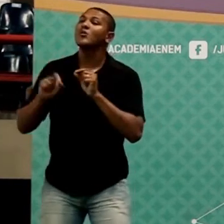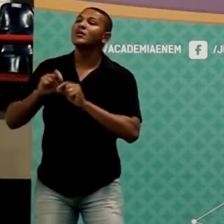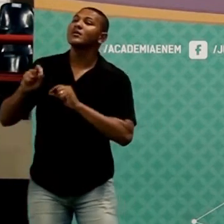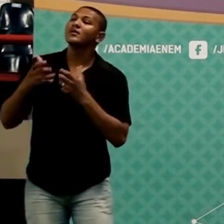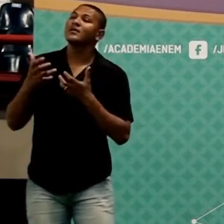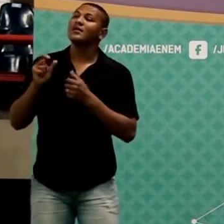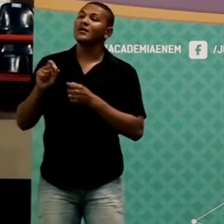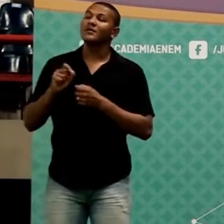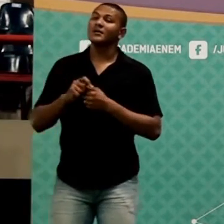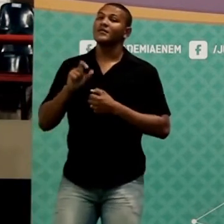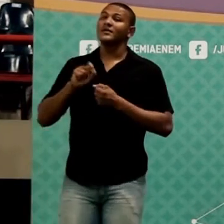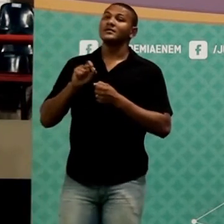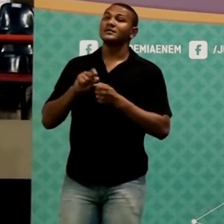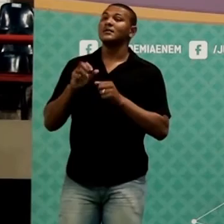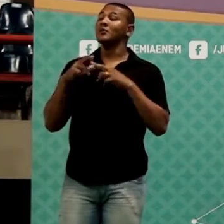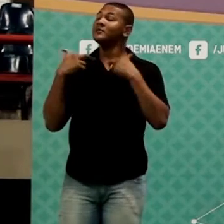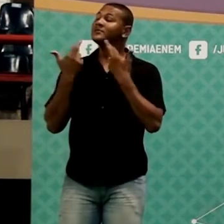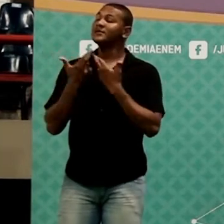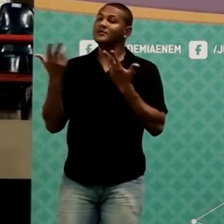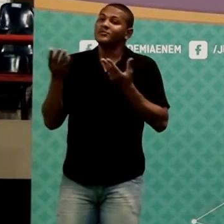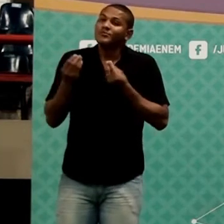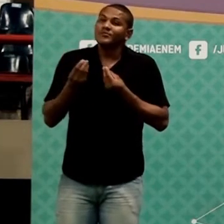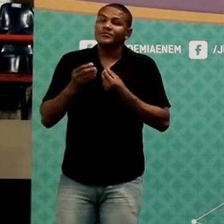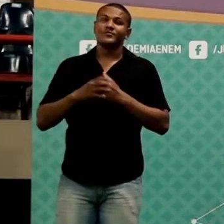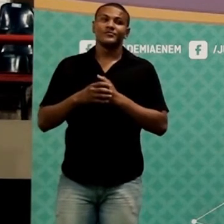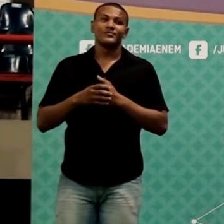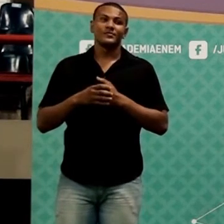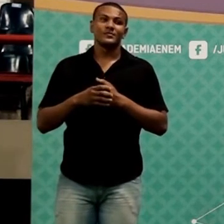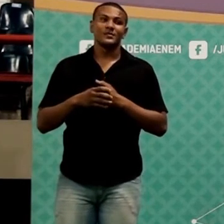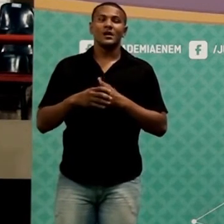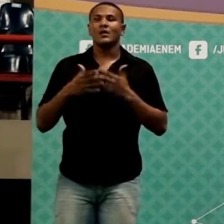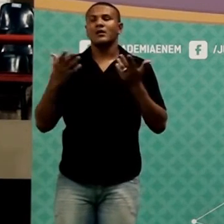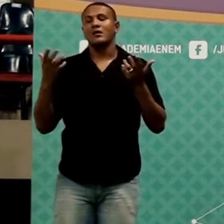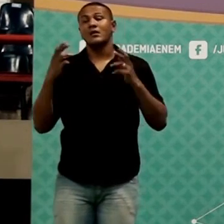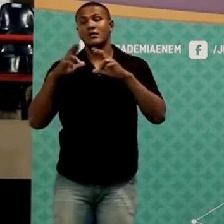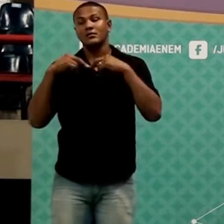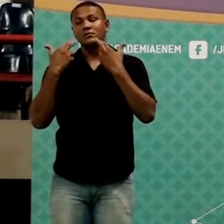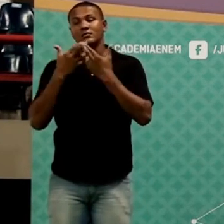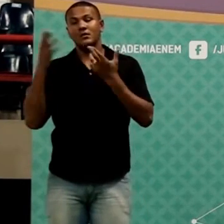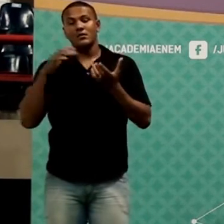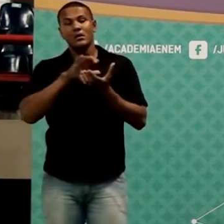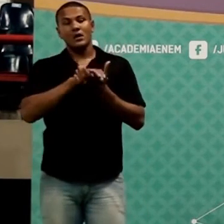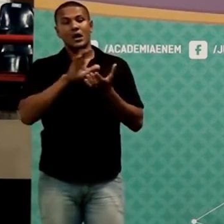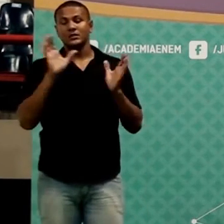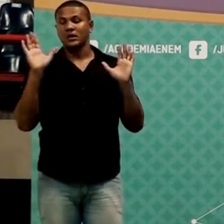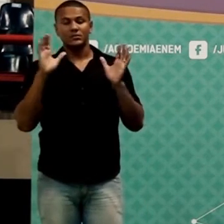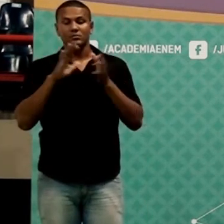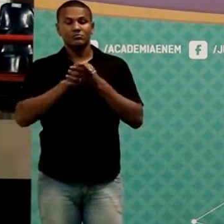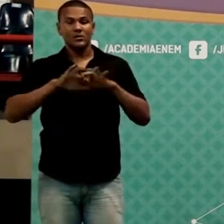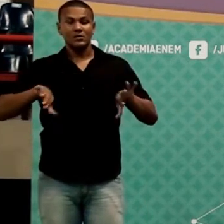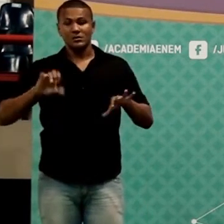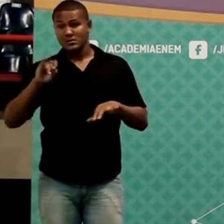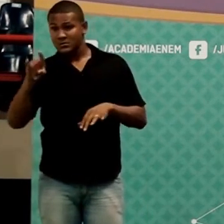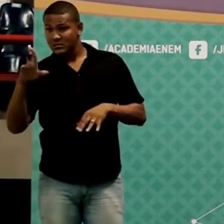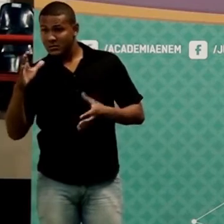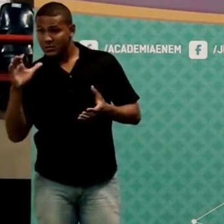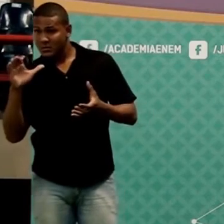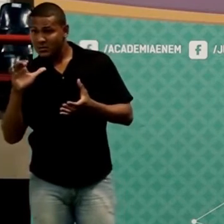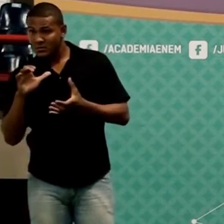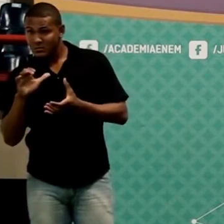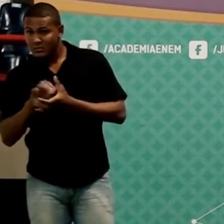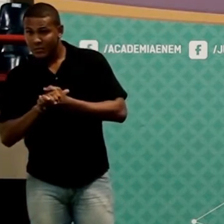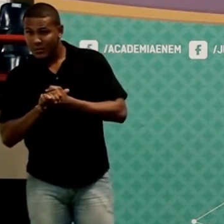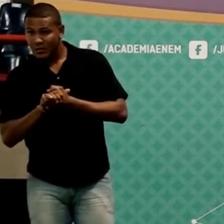gente fazer alguma coisa, para a gente fazer uma reunião? Não, eu só faço reunião com quem não é casado. Se você se separar e casar